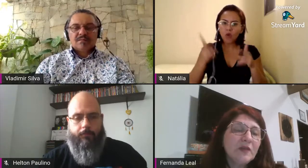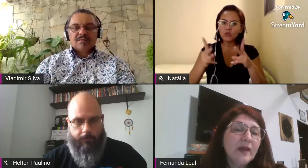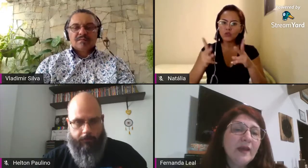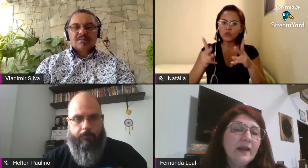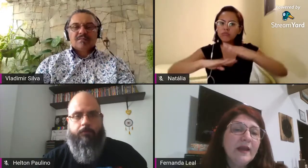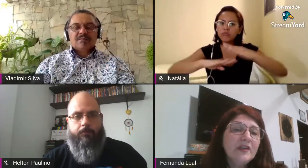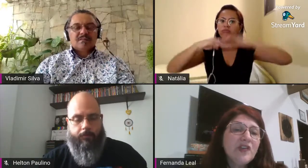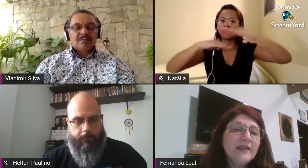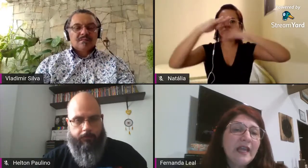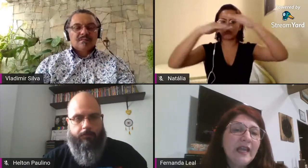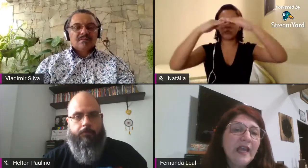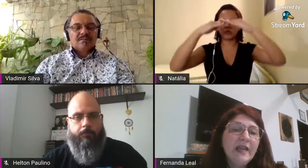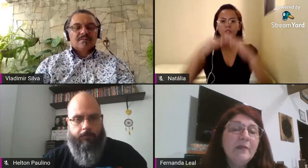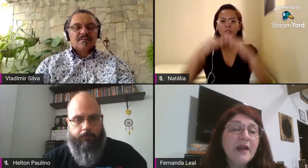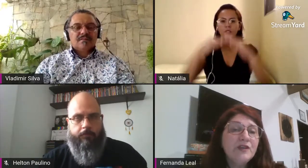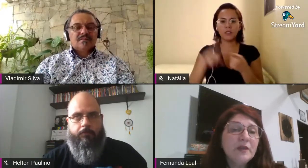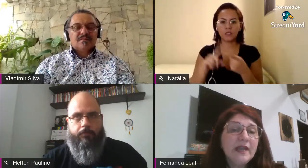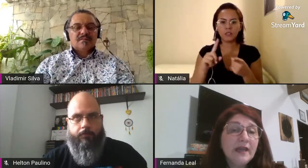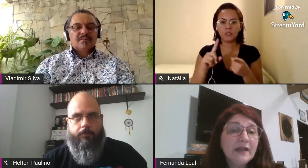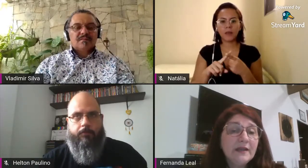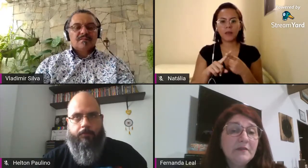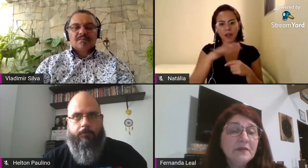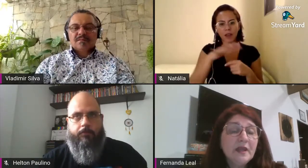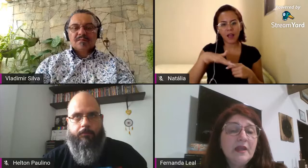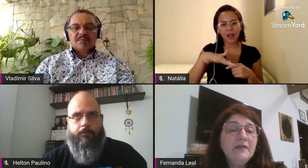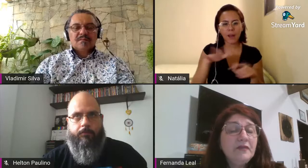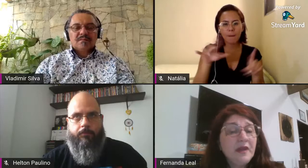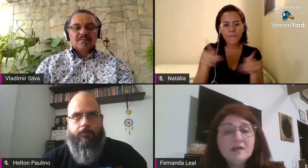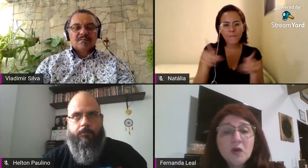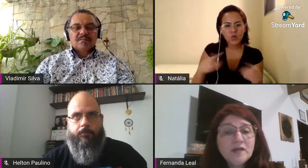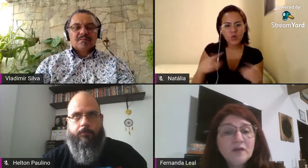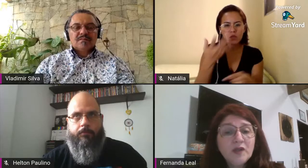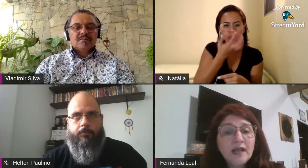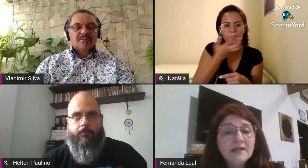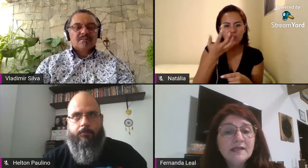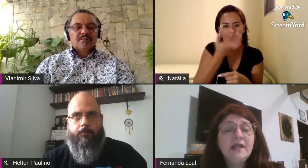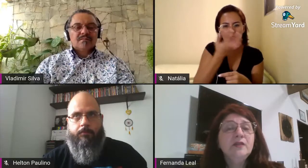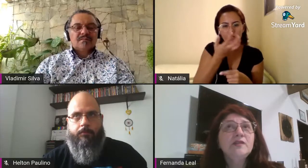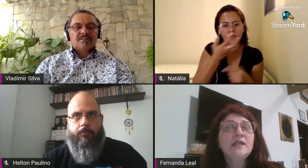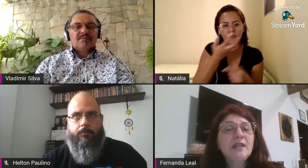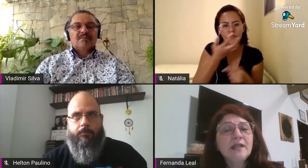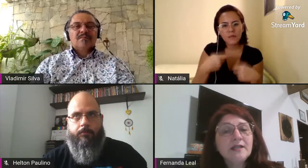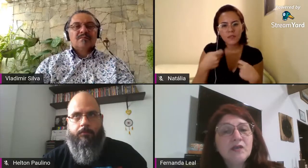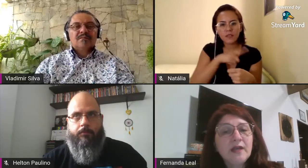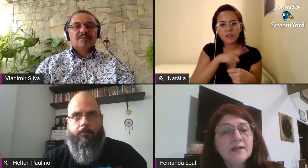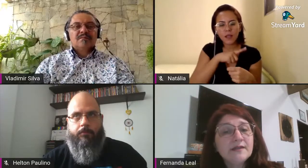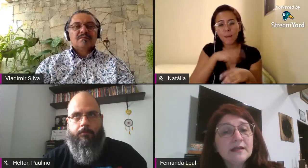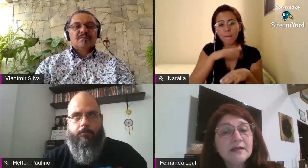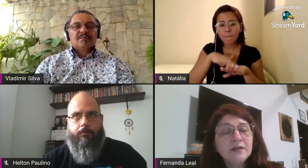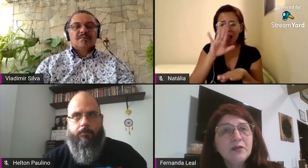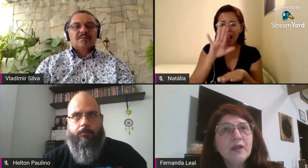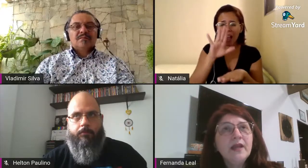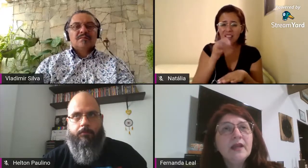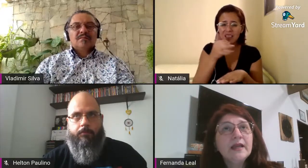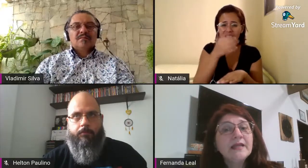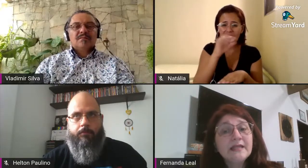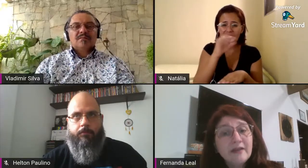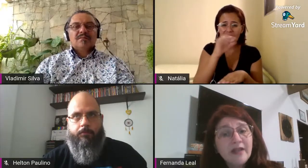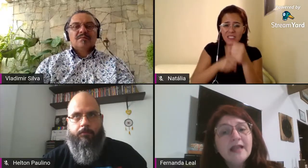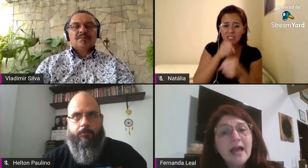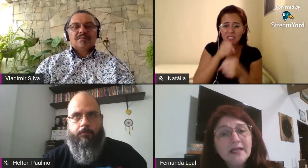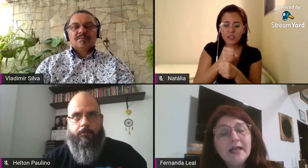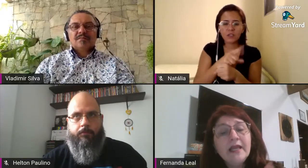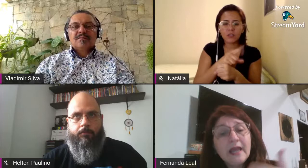Música, né? Que já tem aí mais de uma década e vem só se fortalecendo, se internacionalizando, né? Quer